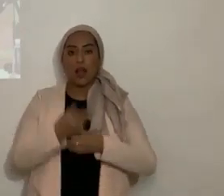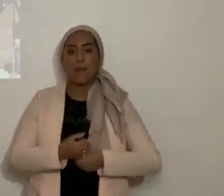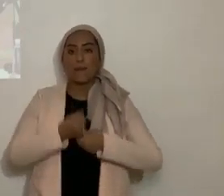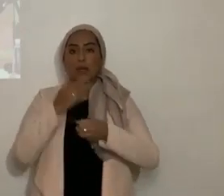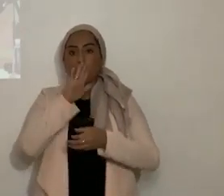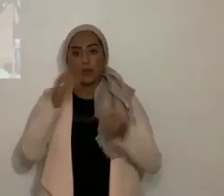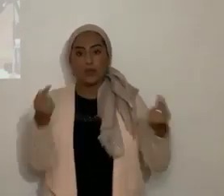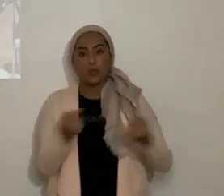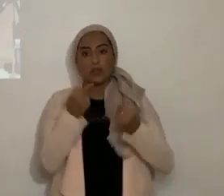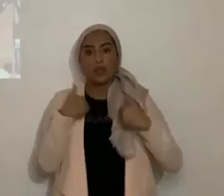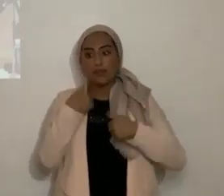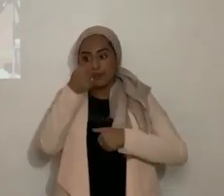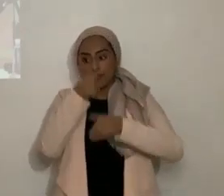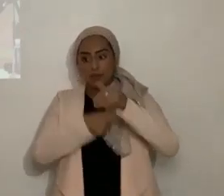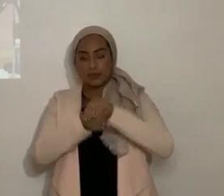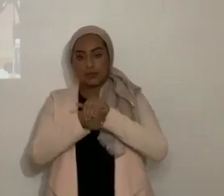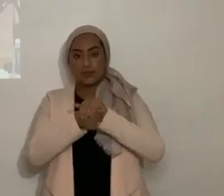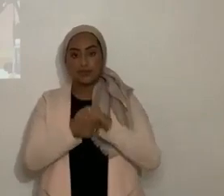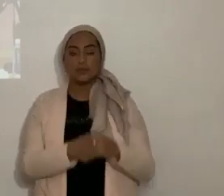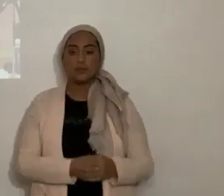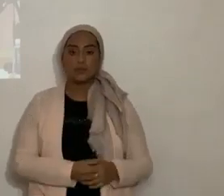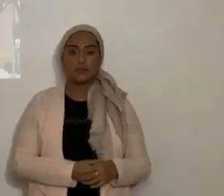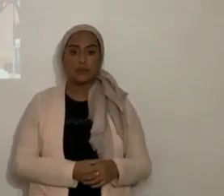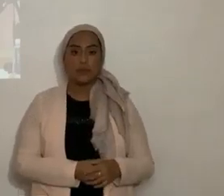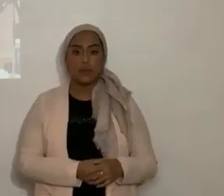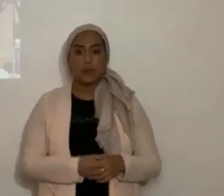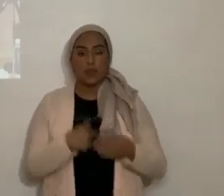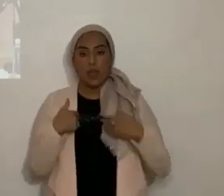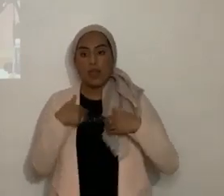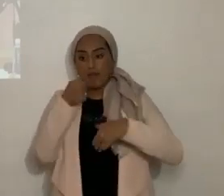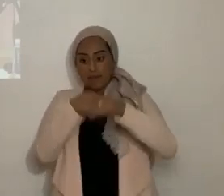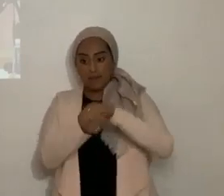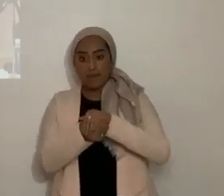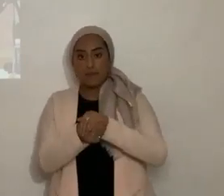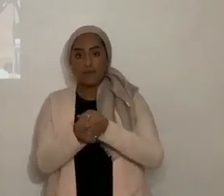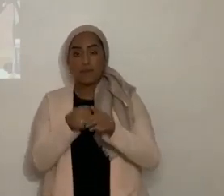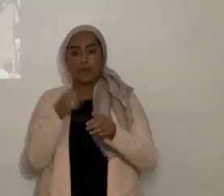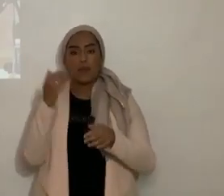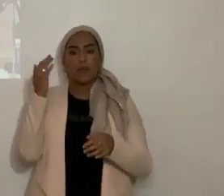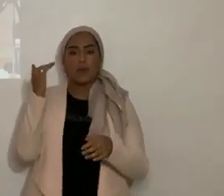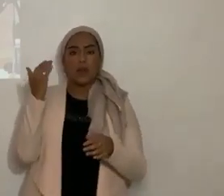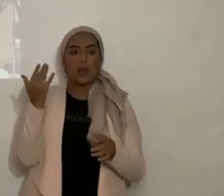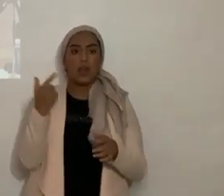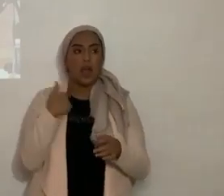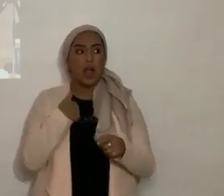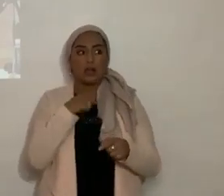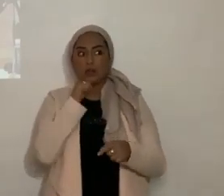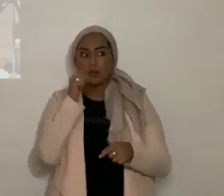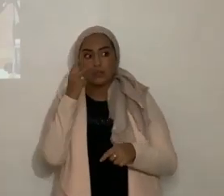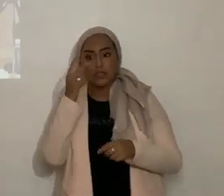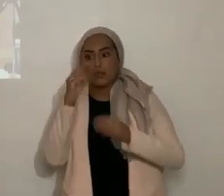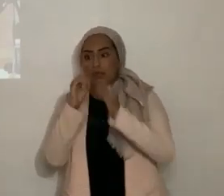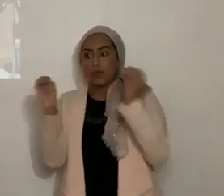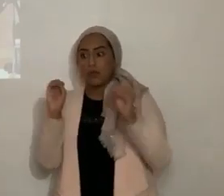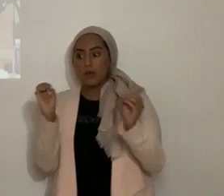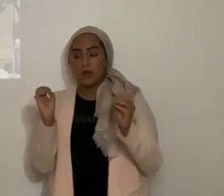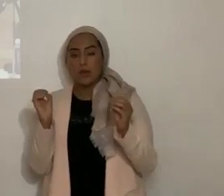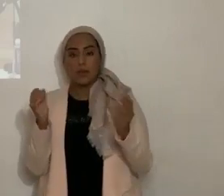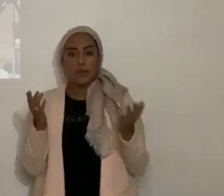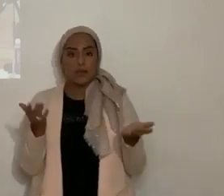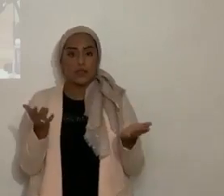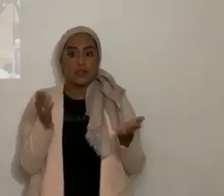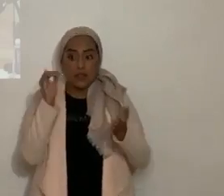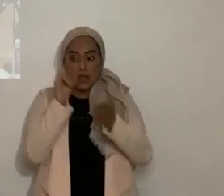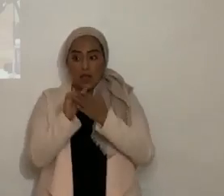tus pecados, los has encubierto. Los has encubierto. Y entonces, ¿por qué no veo una solución? Pues porque no hay